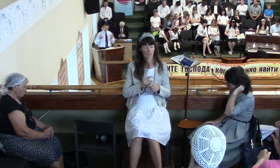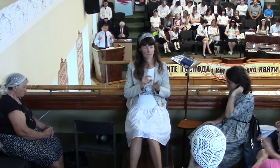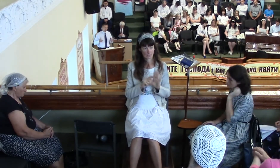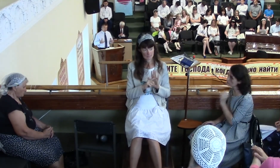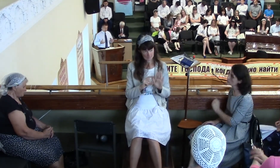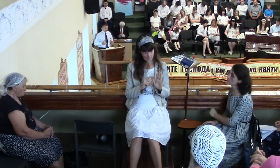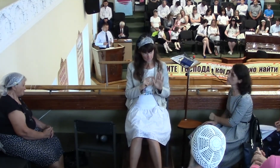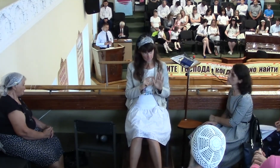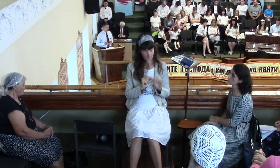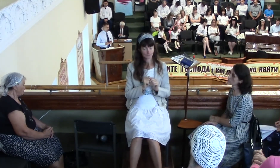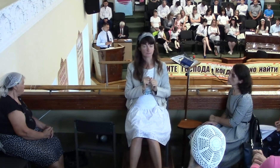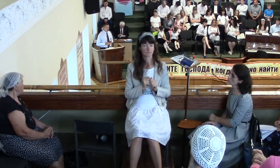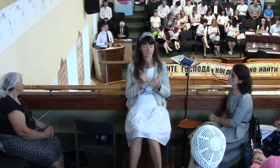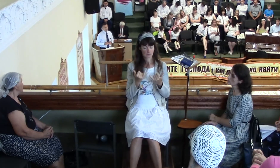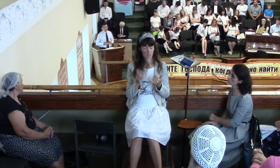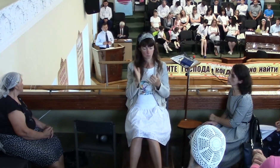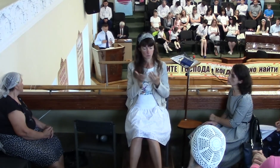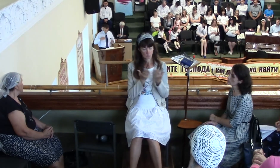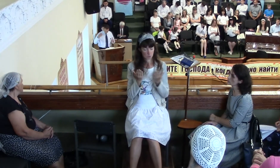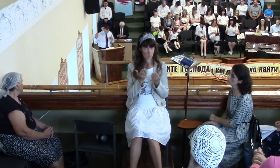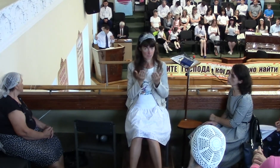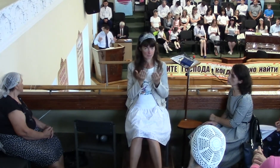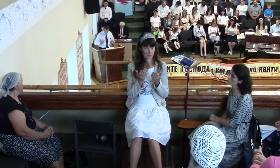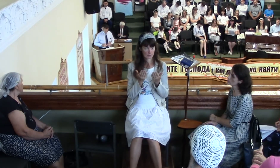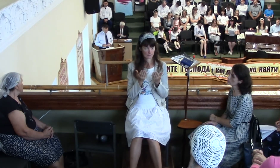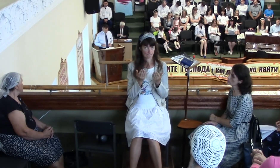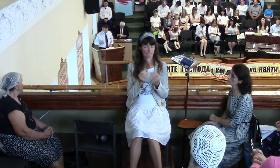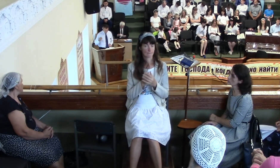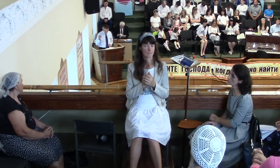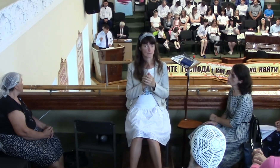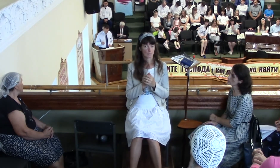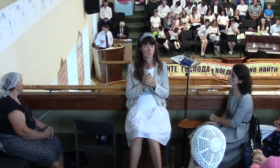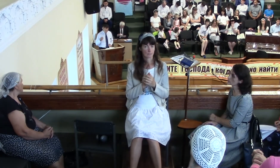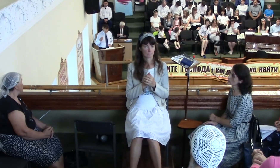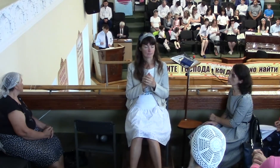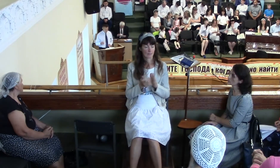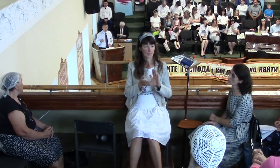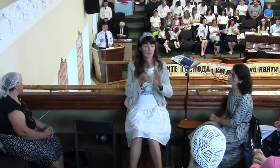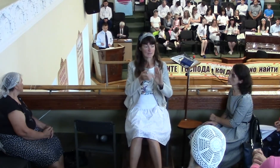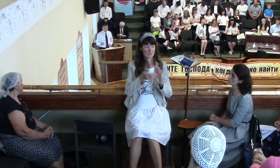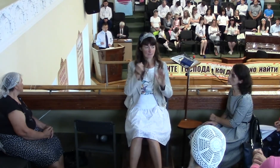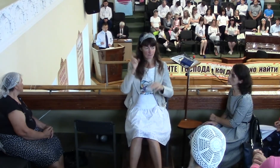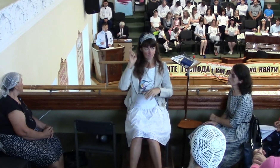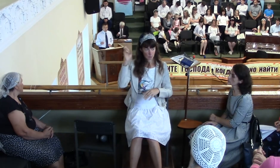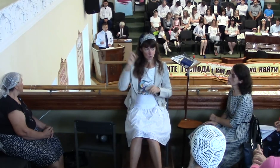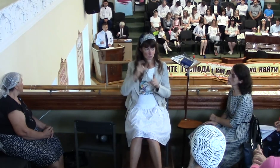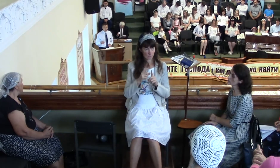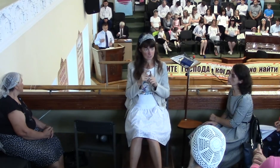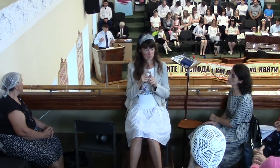стих, этот отрывок, который сейчас мы прочитаем, он стоит в контексте призывов Божьего